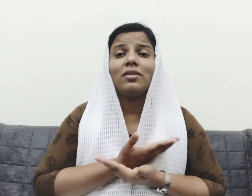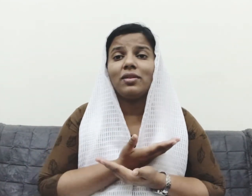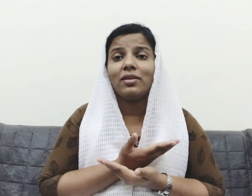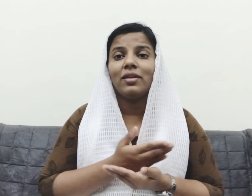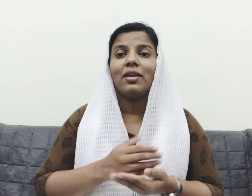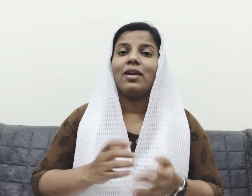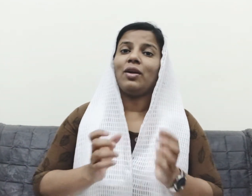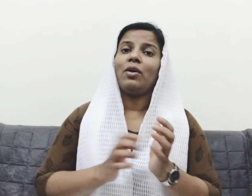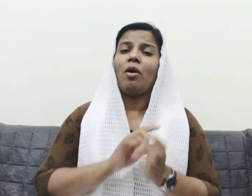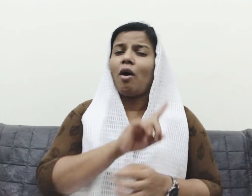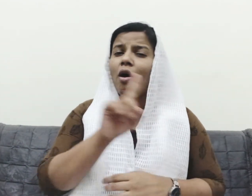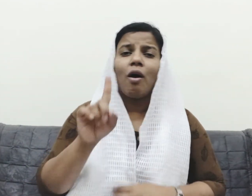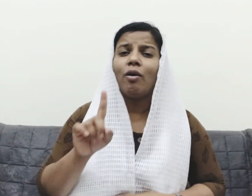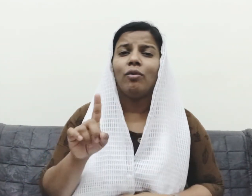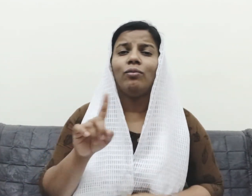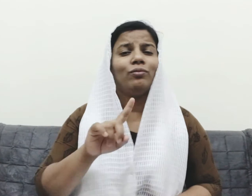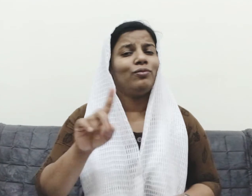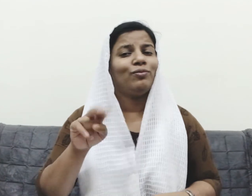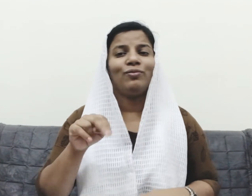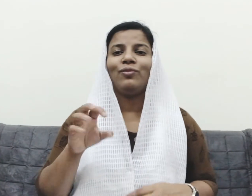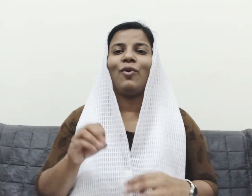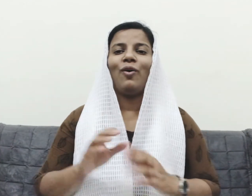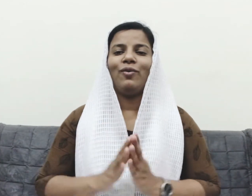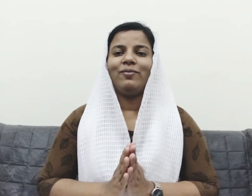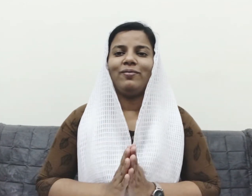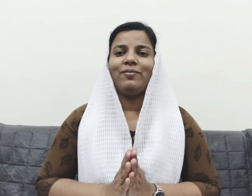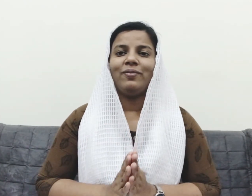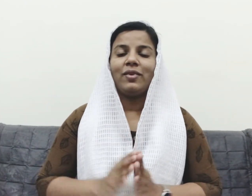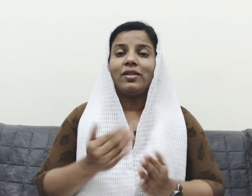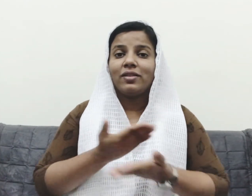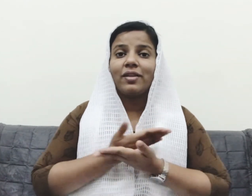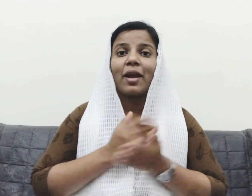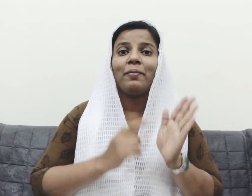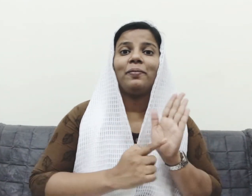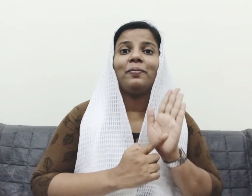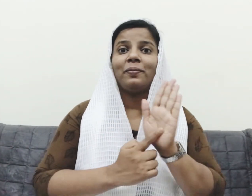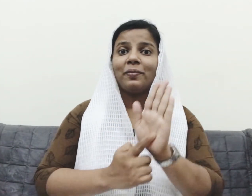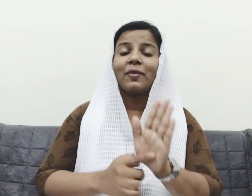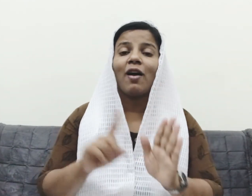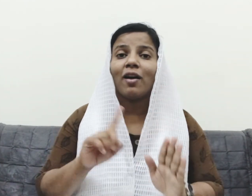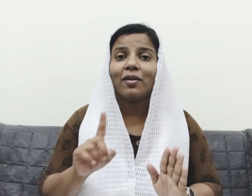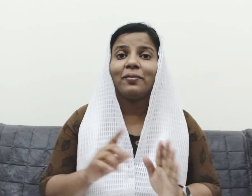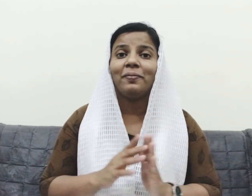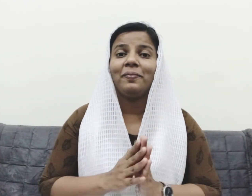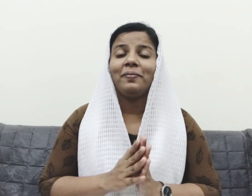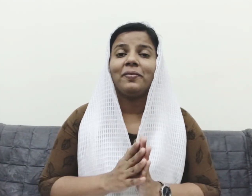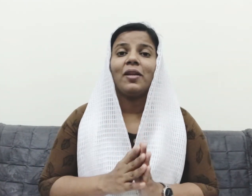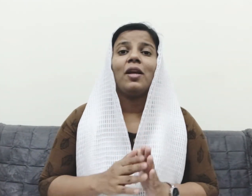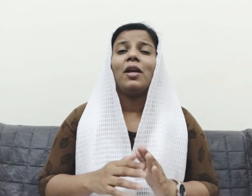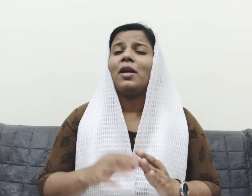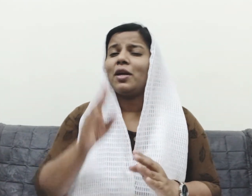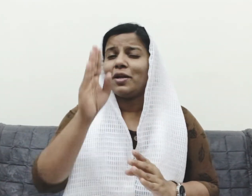സ്നേഹനിധിയായ ഒരാളുമില്ല. ആ സ്നേഹം നമുക്ക് വെളിപ്പെടുത്തി തന്നത്, ഇന്ന് നിങ്ങൾ ചോദിക്കുക അപ്പോൾ അപ്പൻ്റെ സ്നേഹം ഒന്ന് കാണിച്ചു